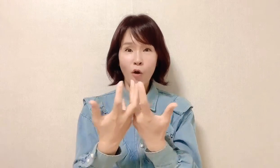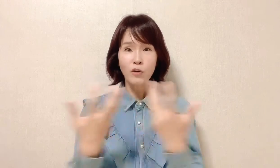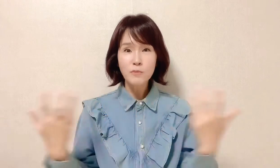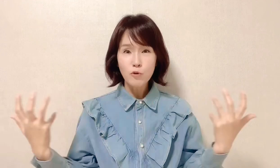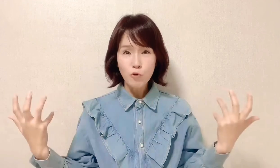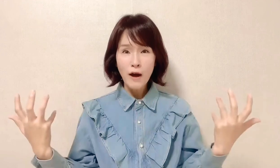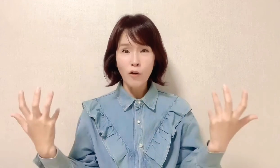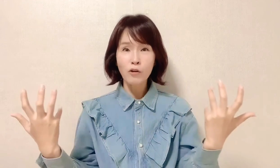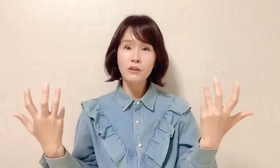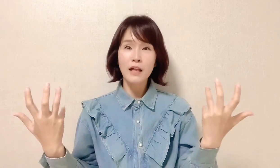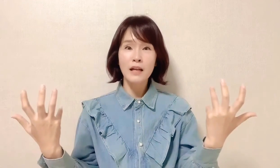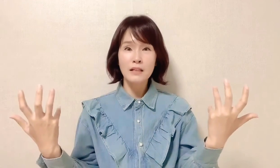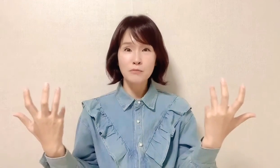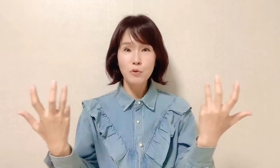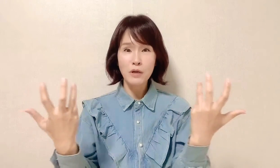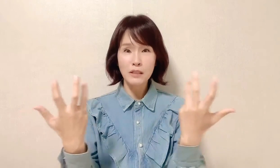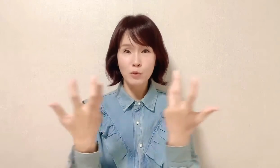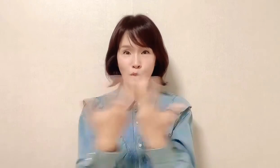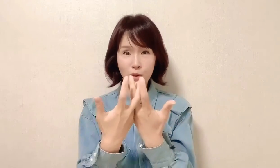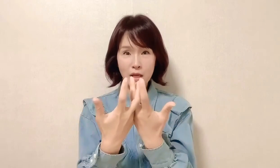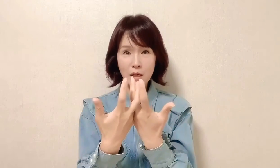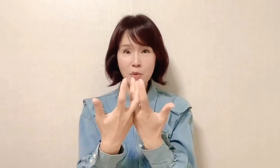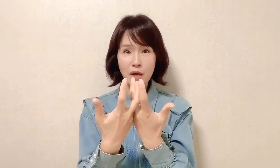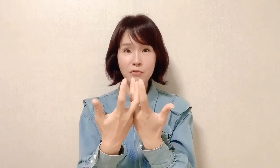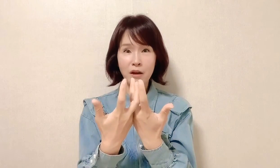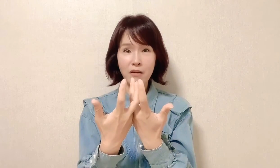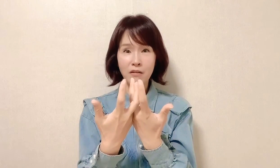얼음이 꽉 얼었다라는 표현할 때도 이렇게 사용을 하고요.